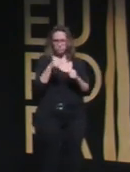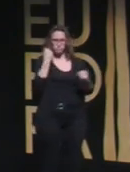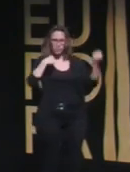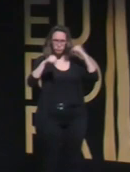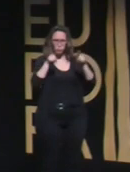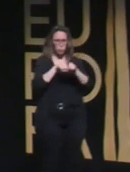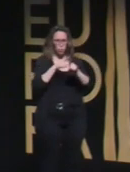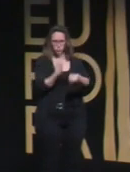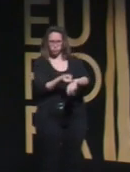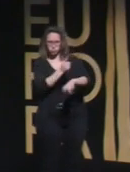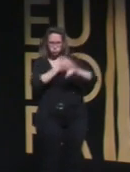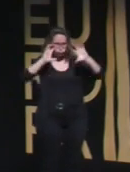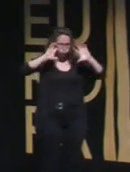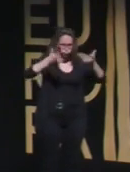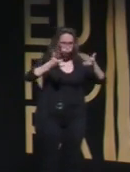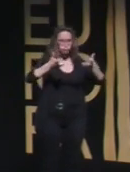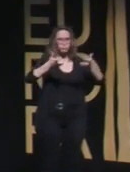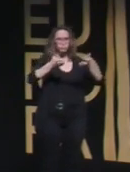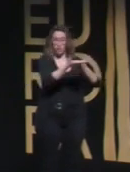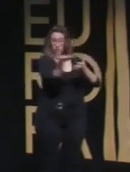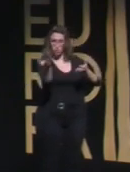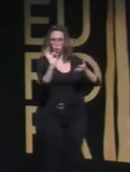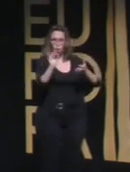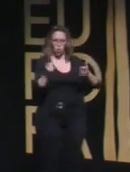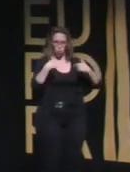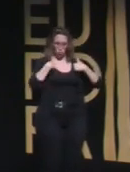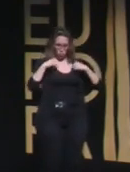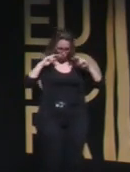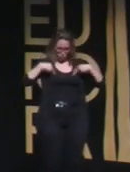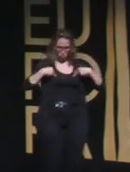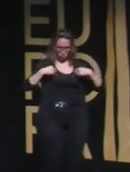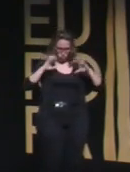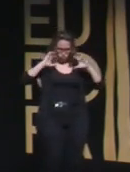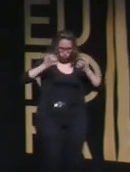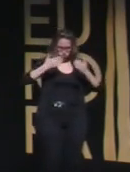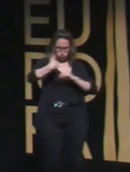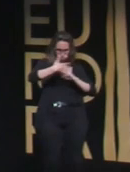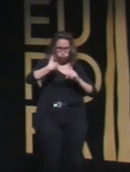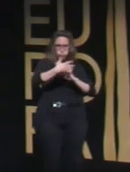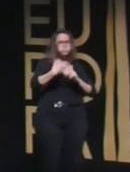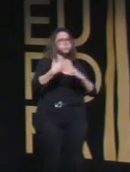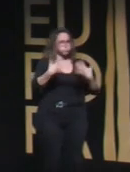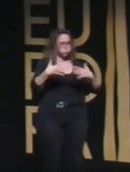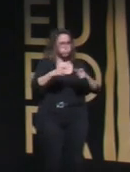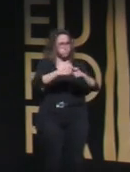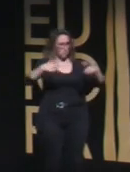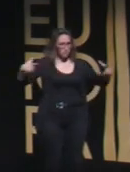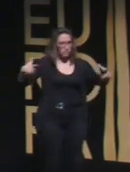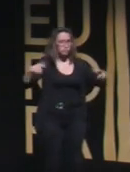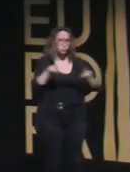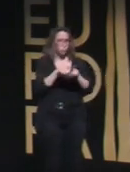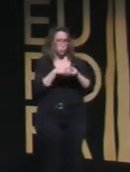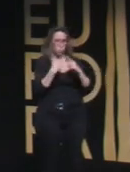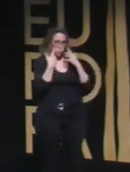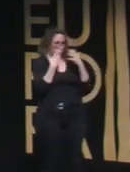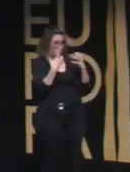de comportamientos autodestructivos. Evidentemente, son datos que impactan, quizá la parte más visible de un ámbito, el de la